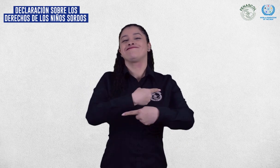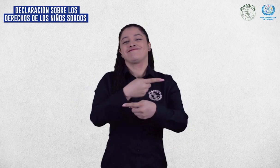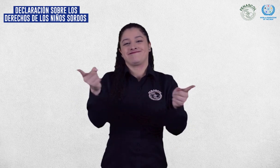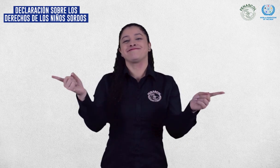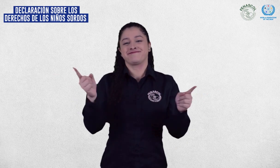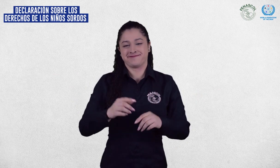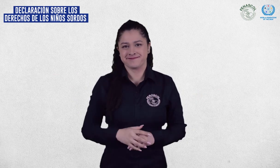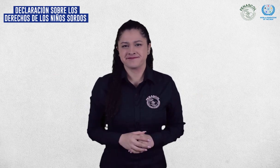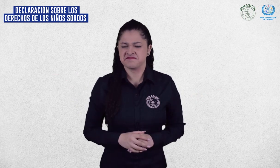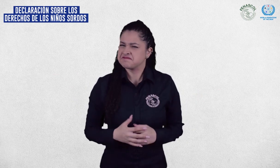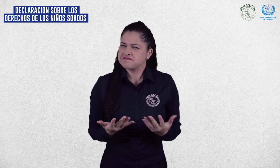Mírala.